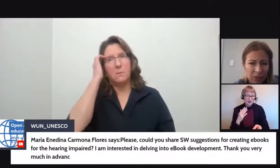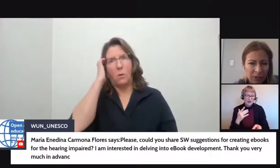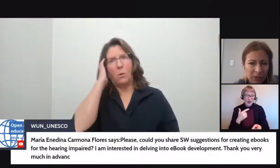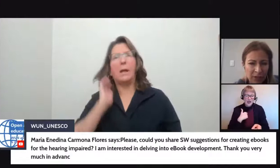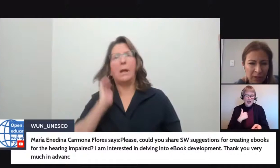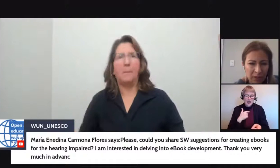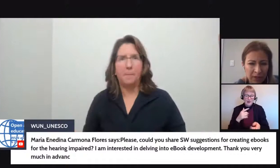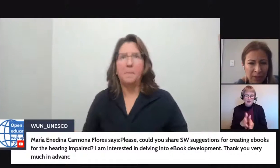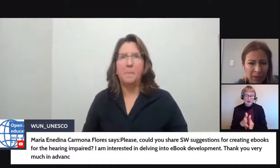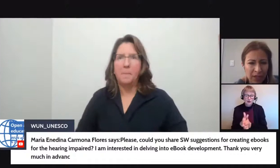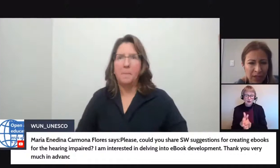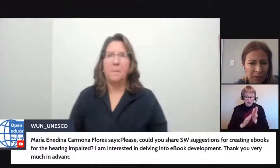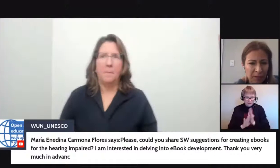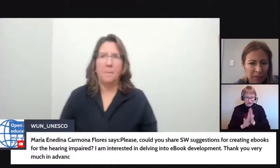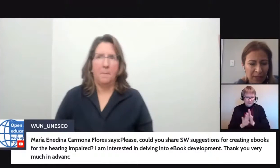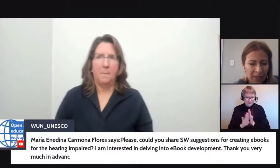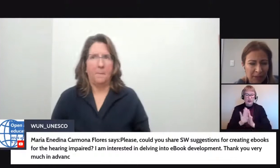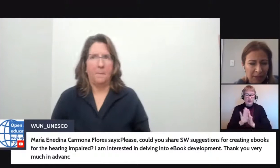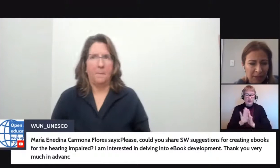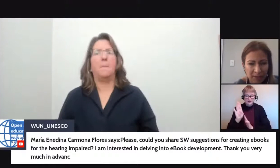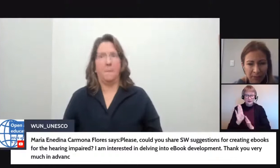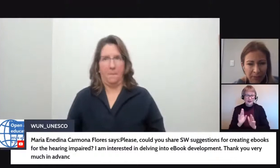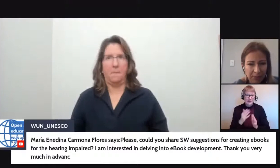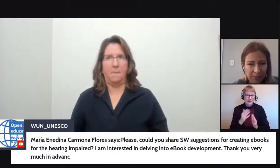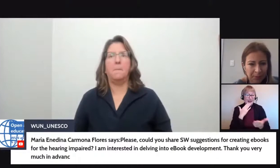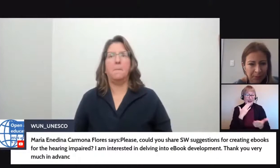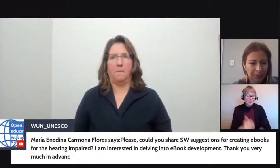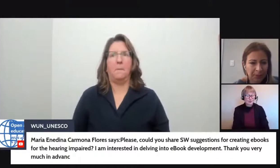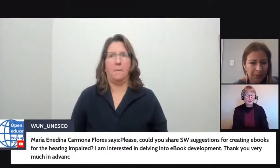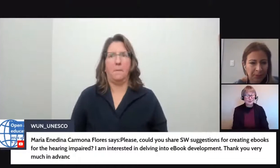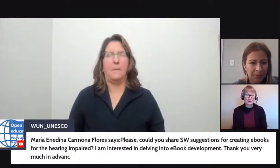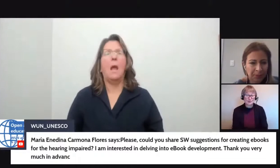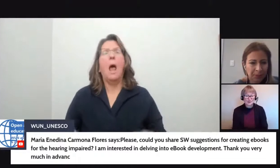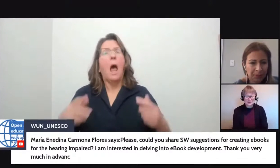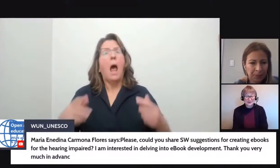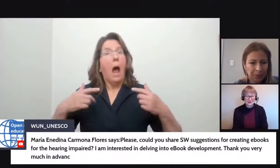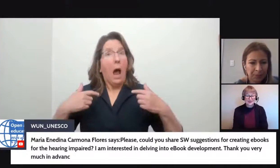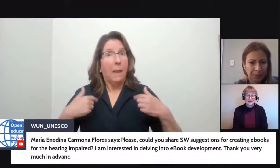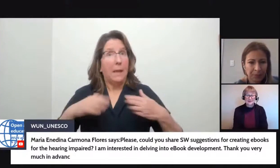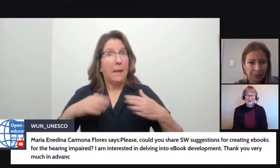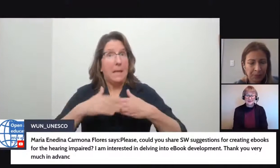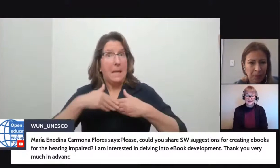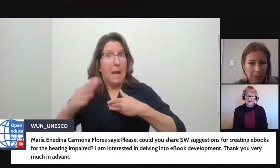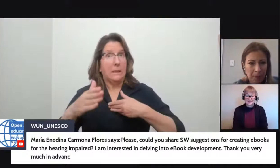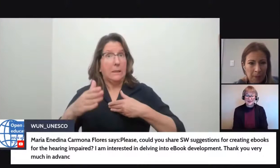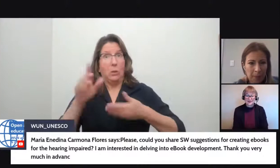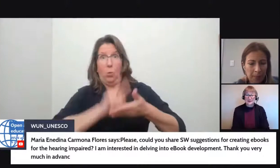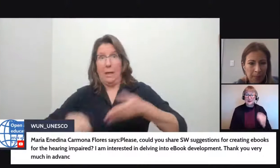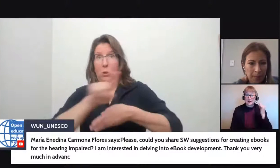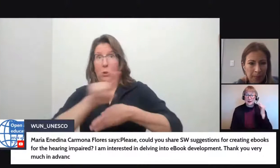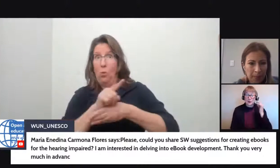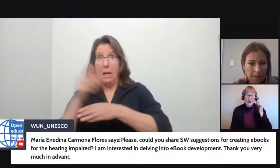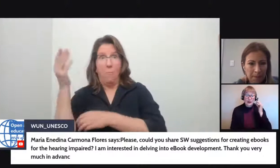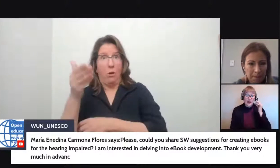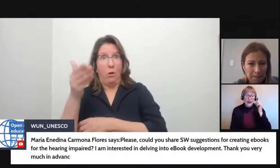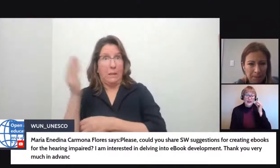ello y ahora está abierto y disponible a través de cualquier biblioteca